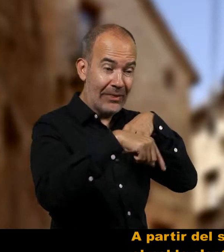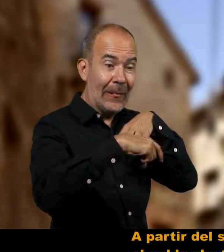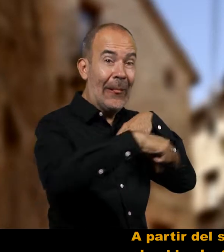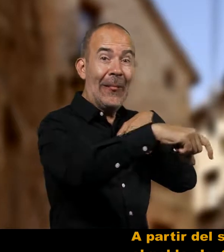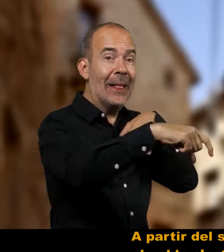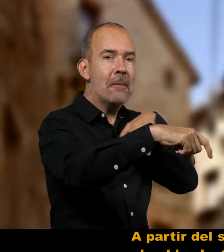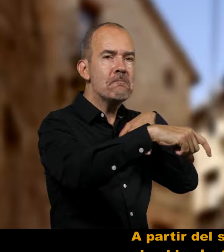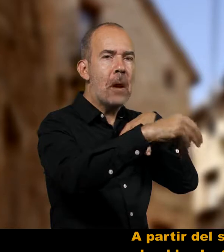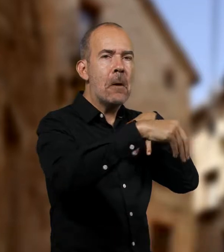la Crosa.